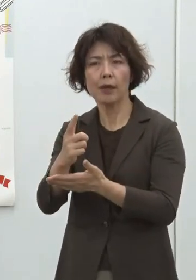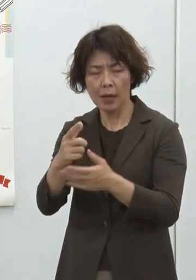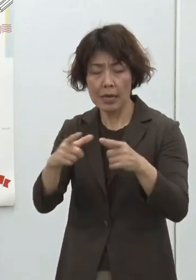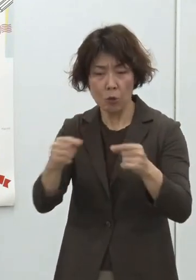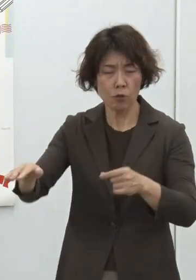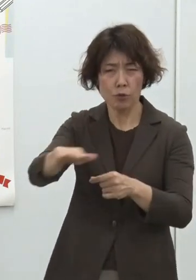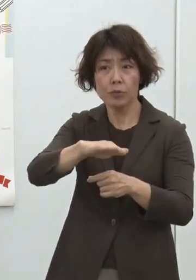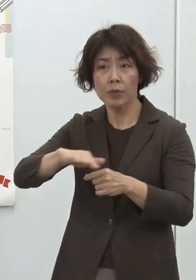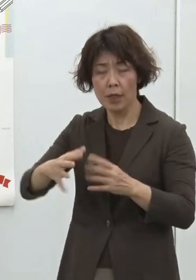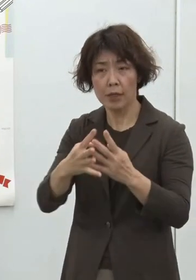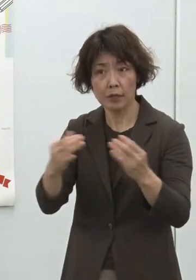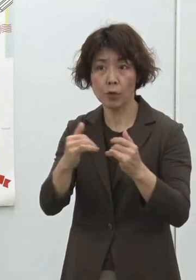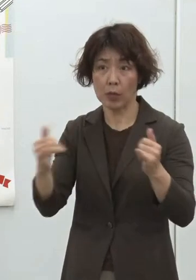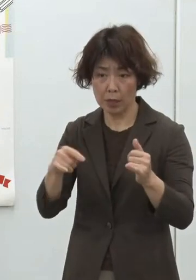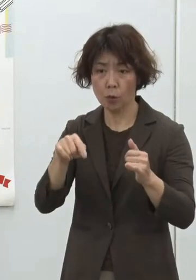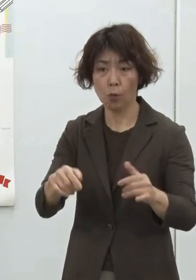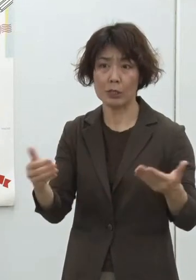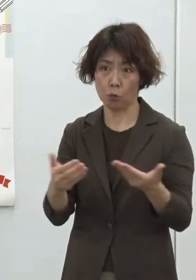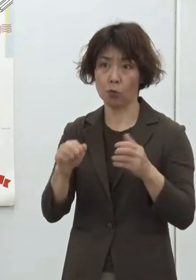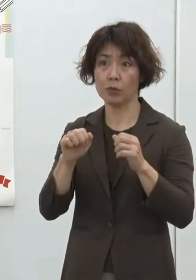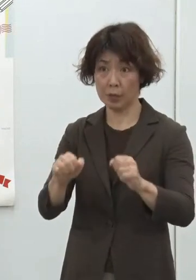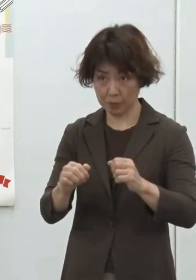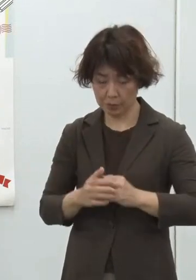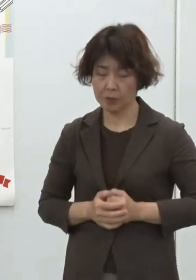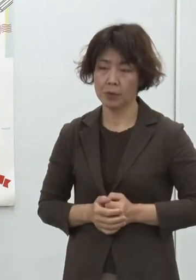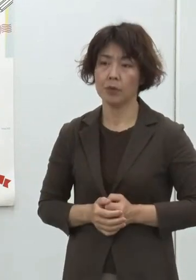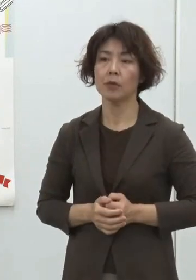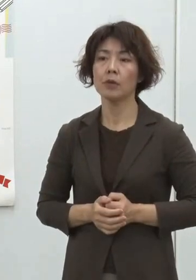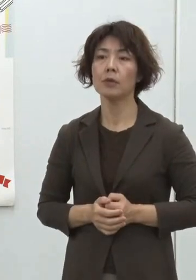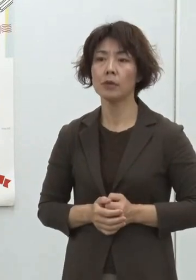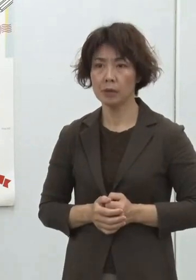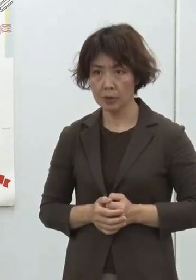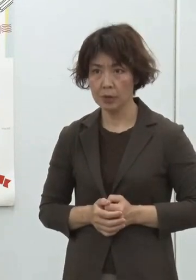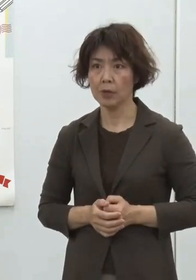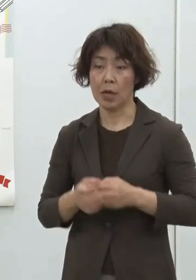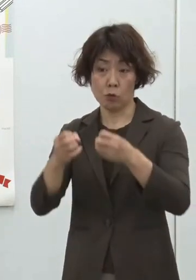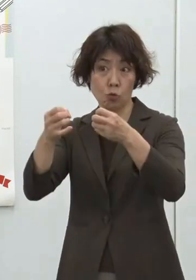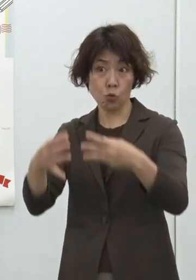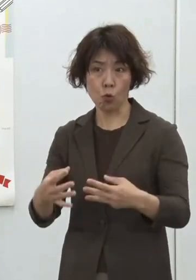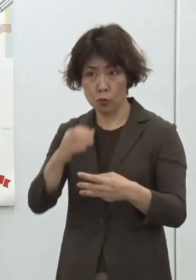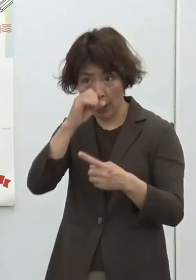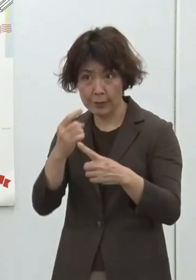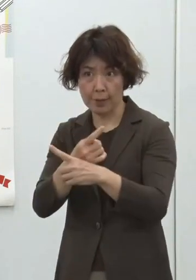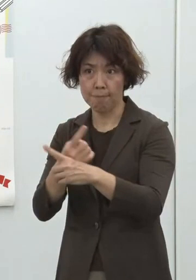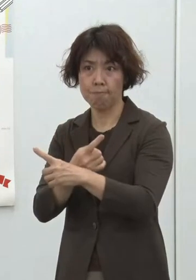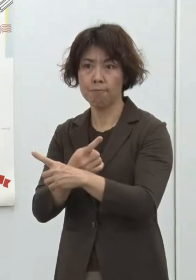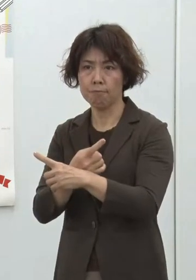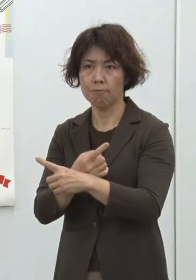本中で多くの方が従事いただいておりまして、やっぱり処遇改善は